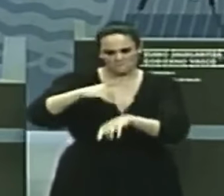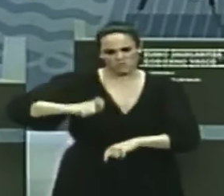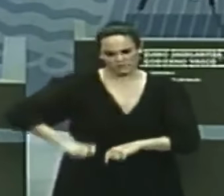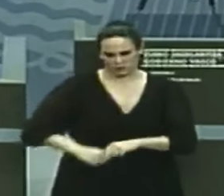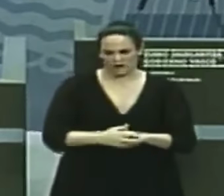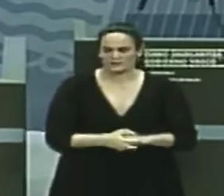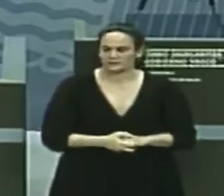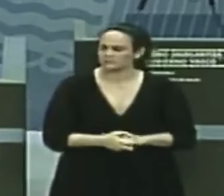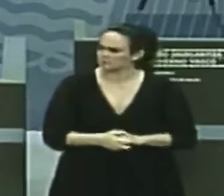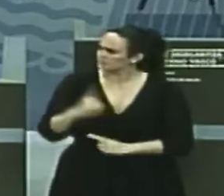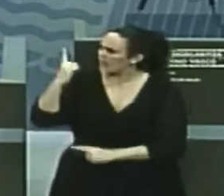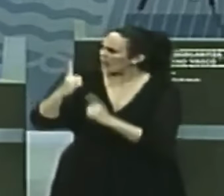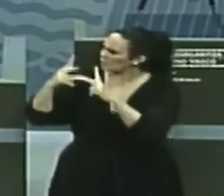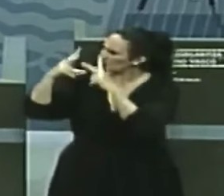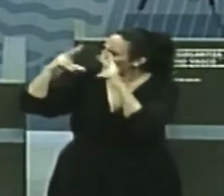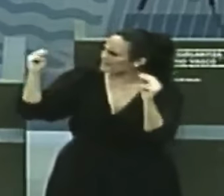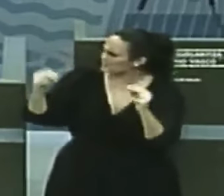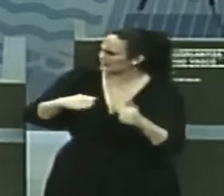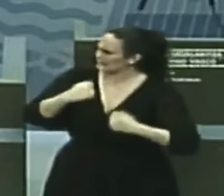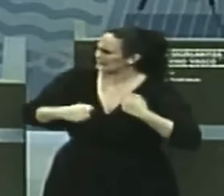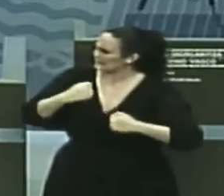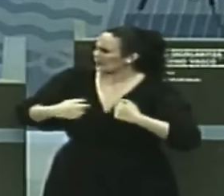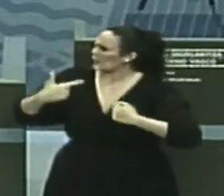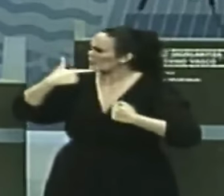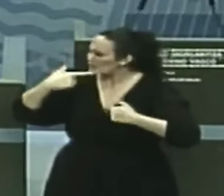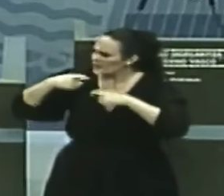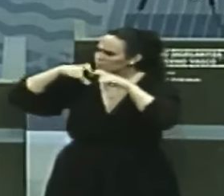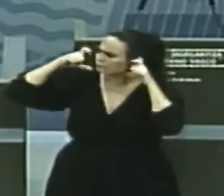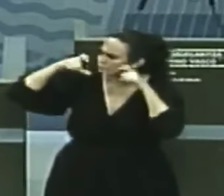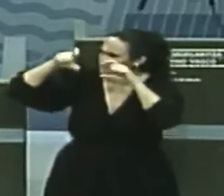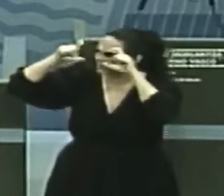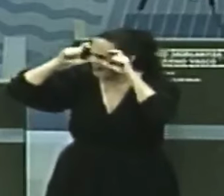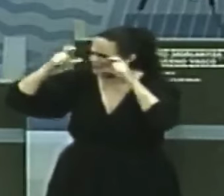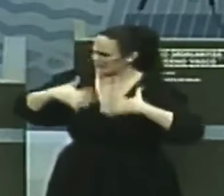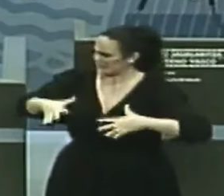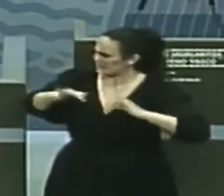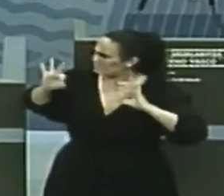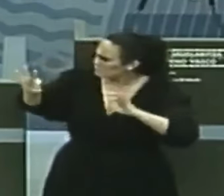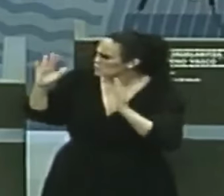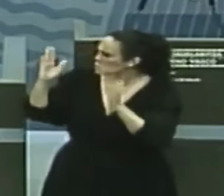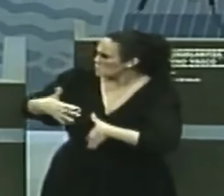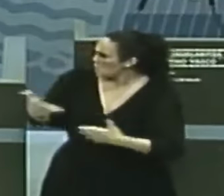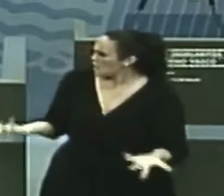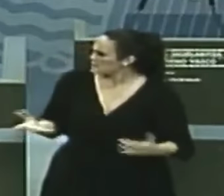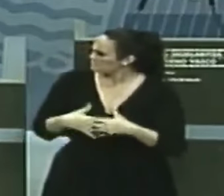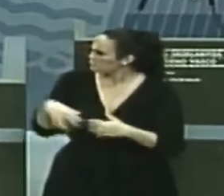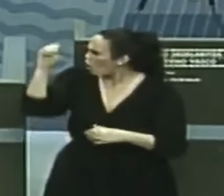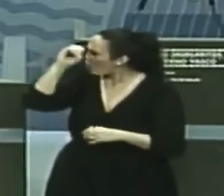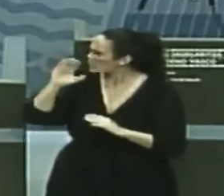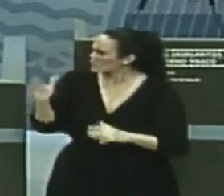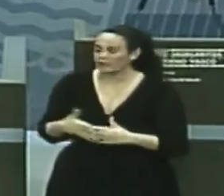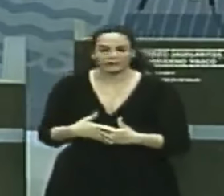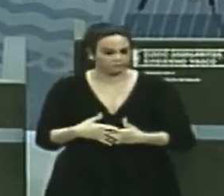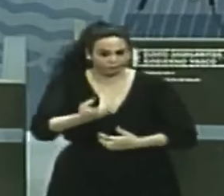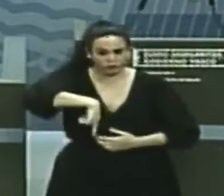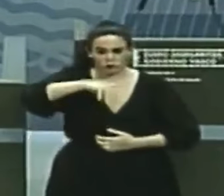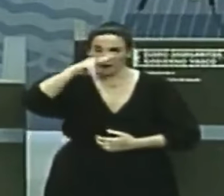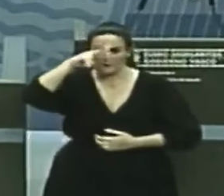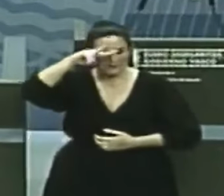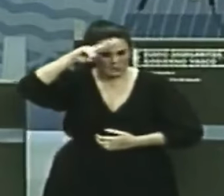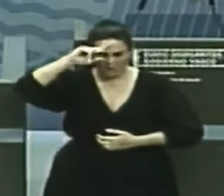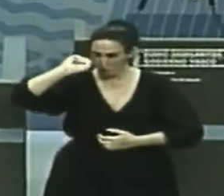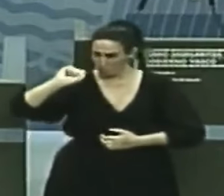algunos enfermeros se quejan de que no tienen 'pese que pueden decir a este respecto pues que nuestra máxima preocupación desde el primer